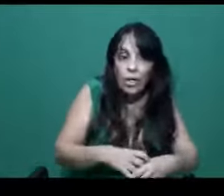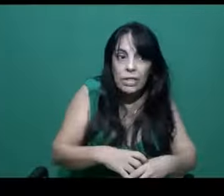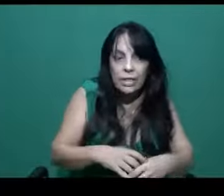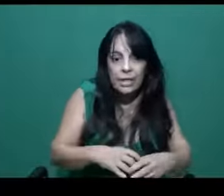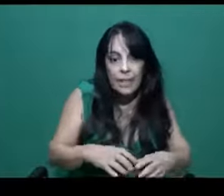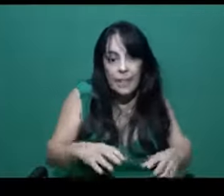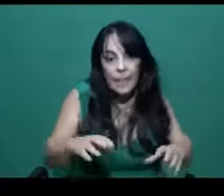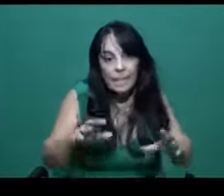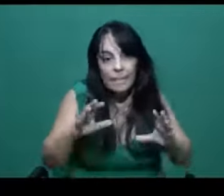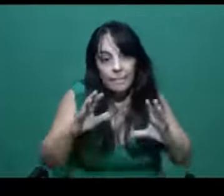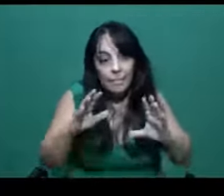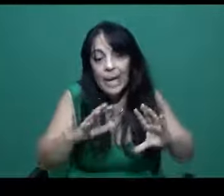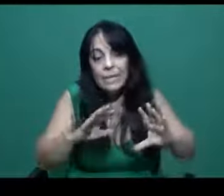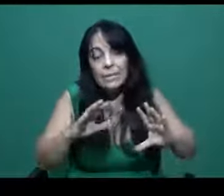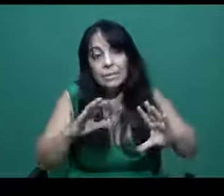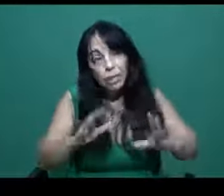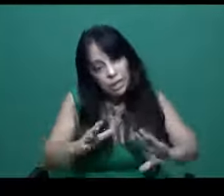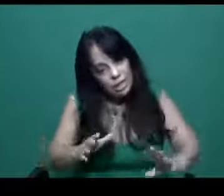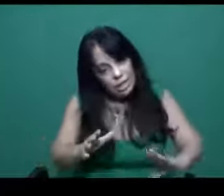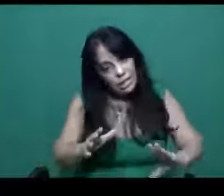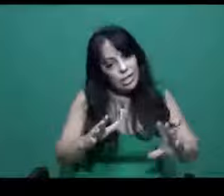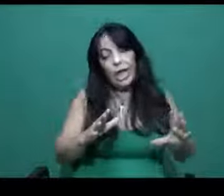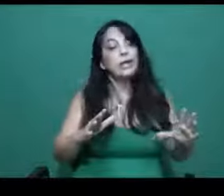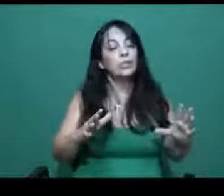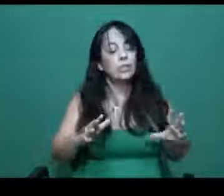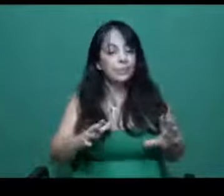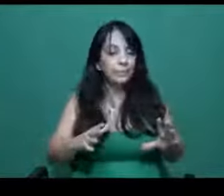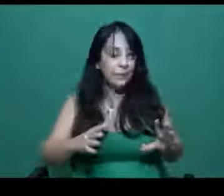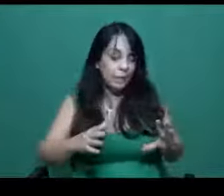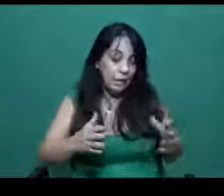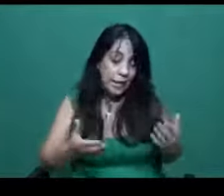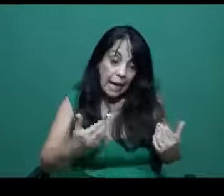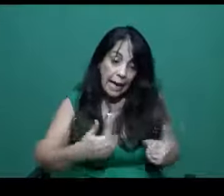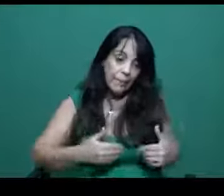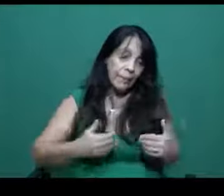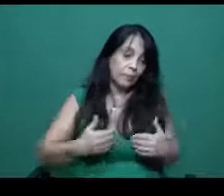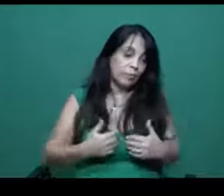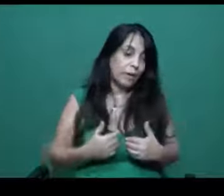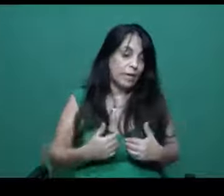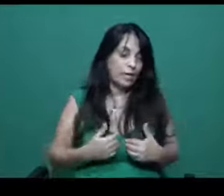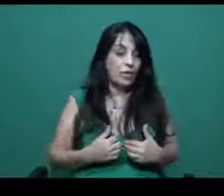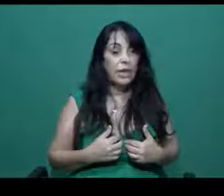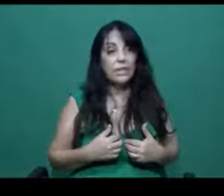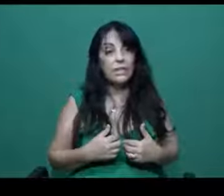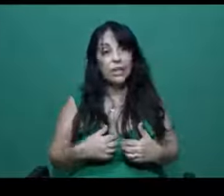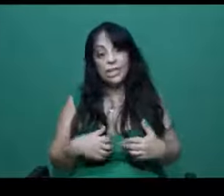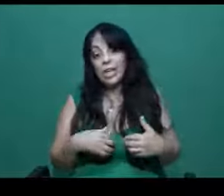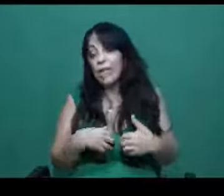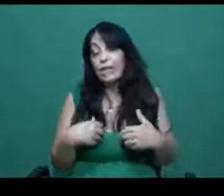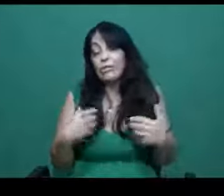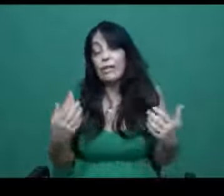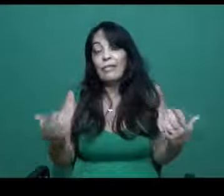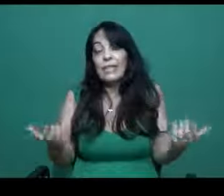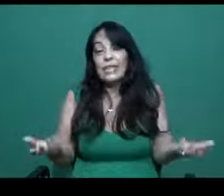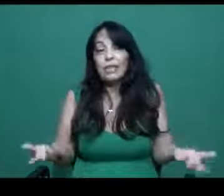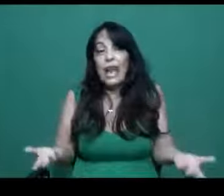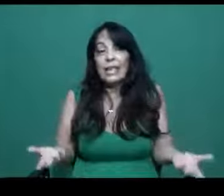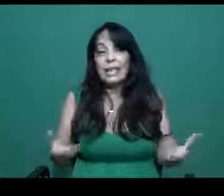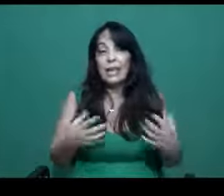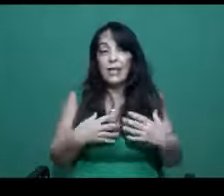coisa. Mas muita gente acha, e na época por várias vezes, eu achei até que eu não estava fazendo nada, que eu é que